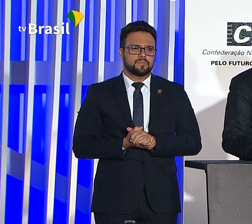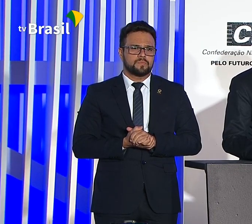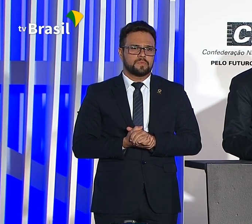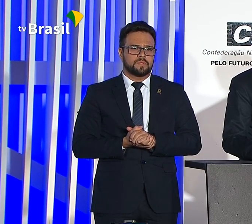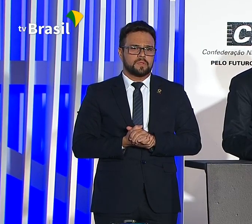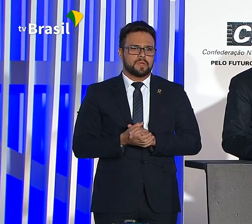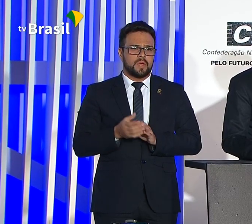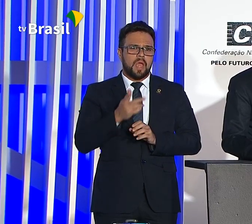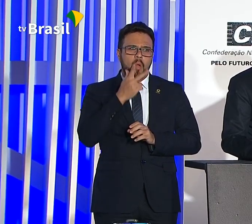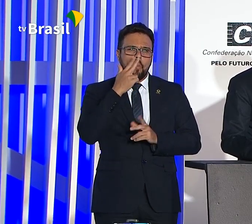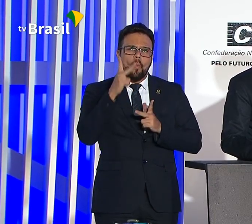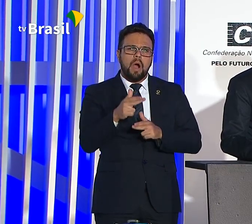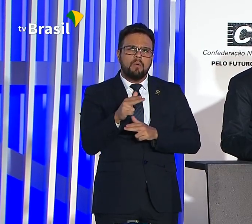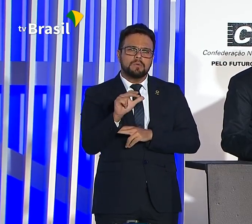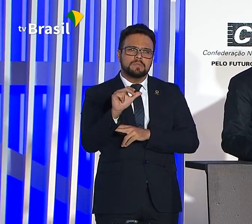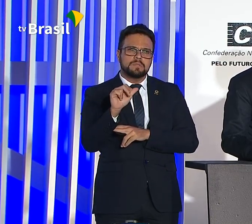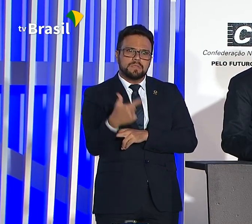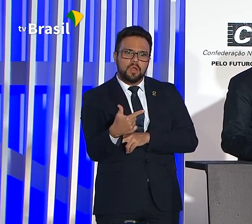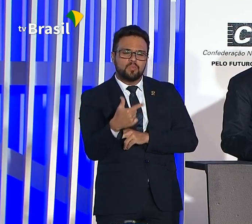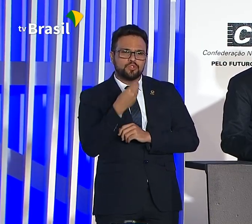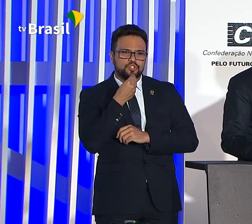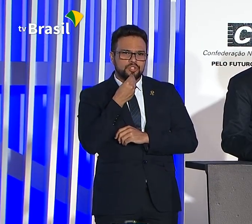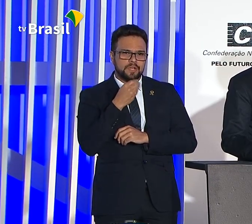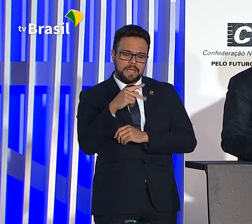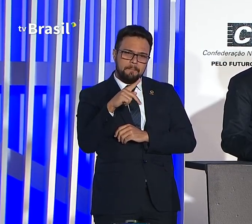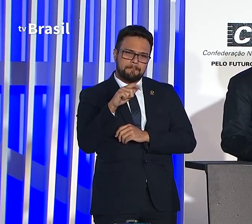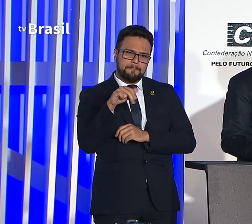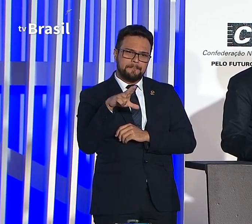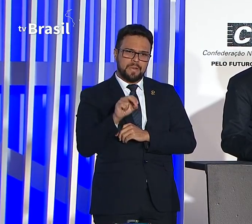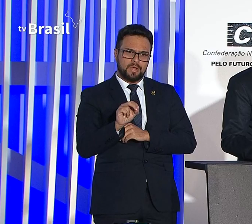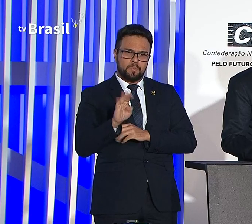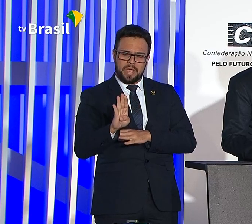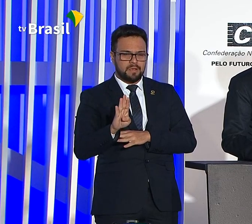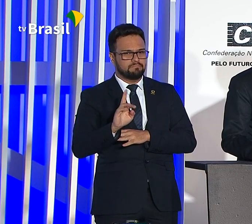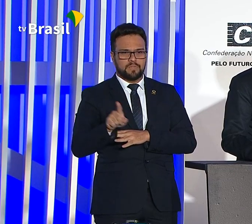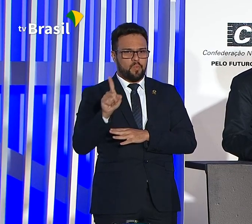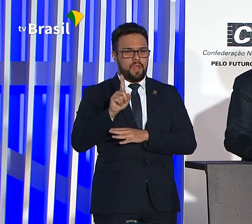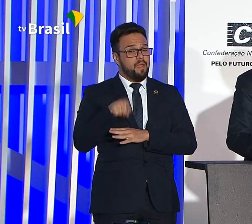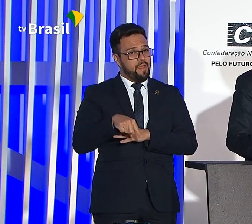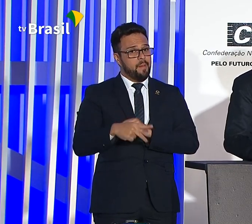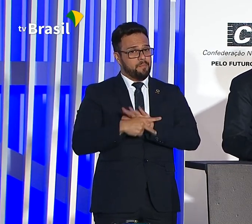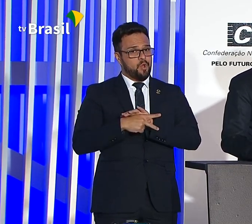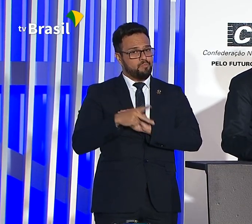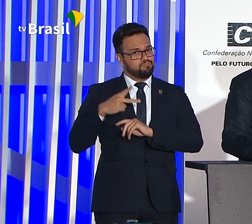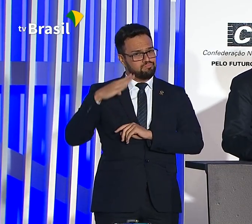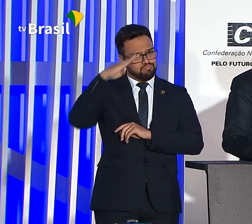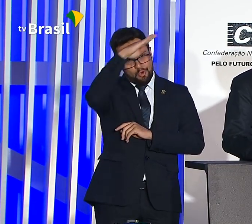chance não tem plano b o plano de que tem o plano bolsonaro